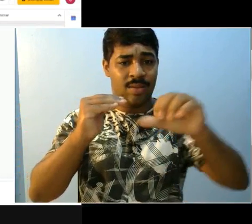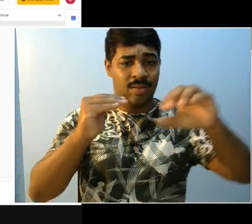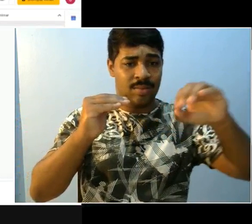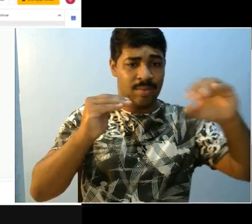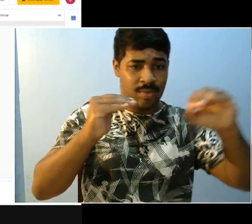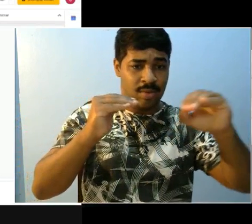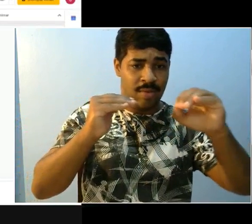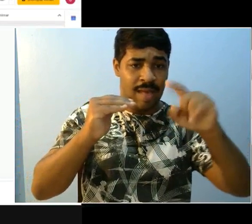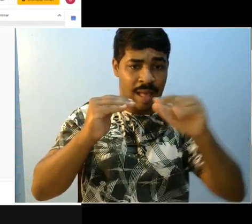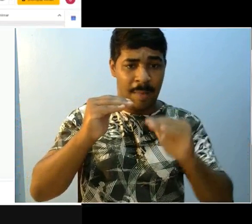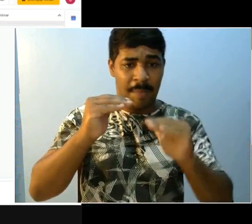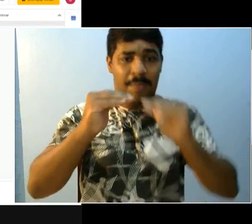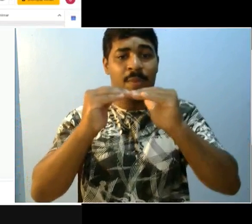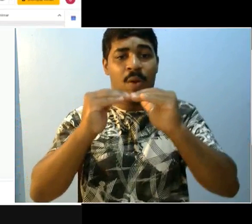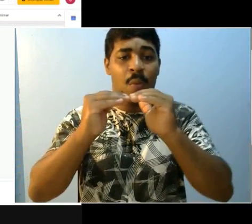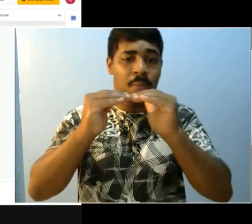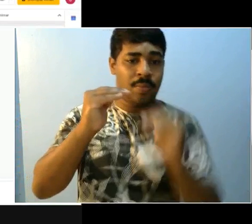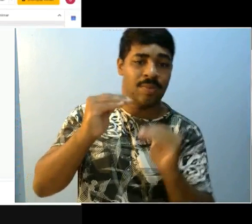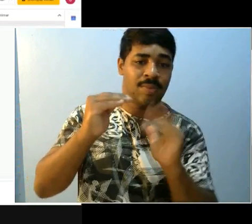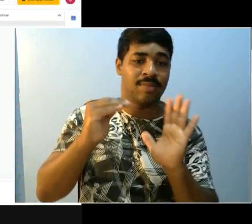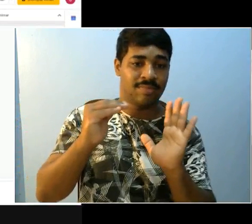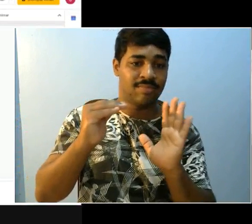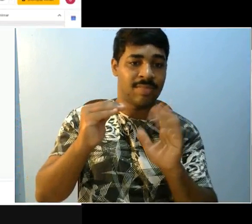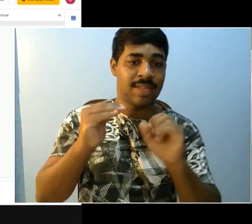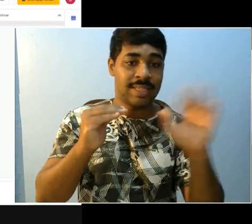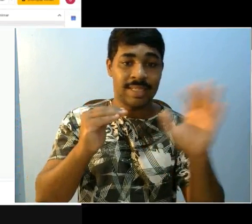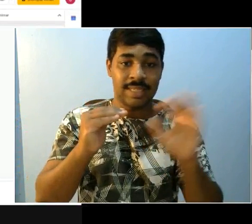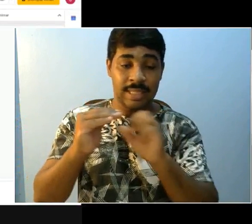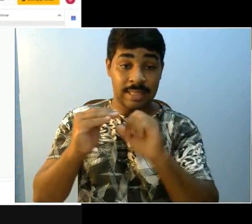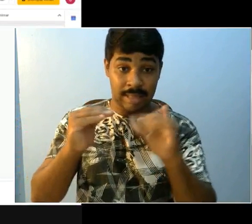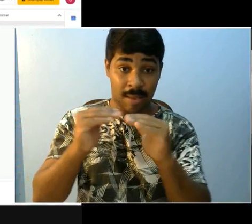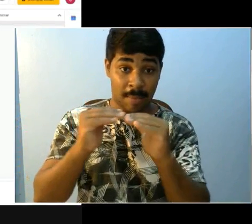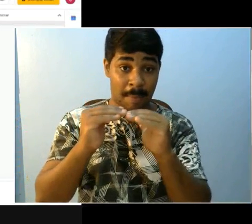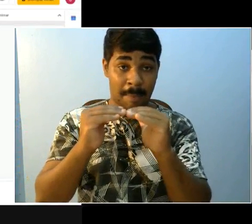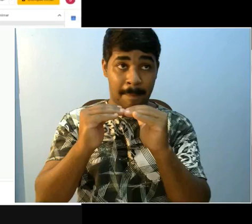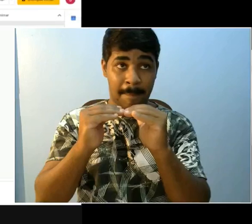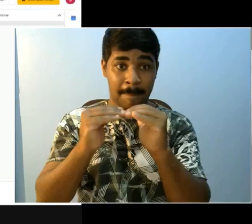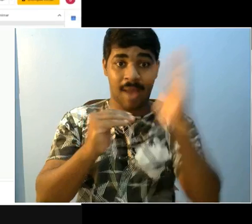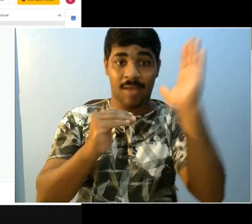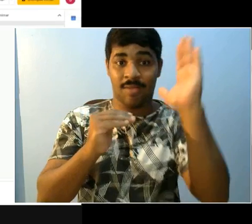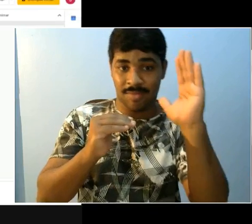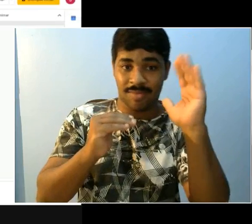Se for menor ou igual, é o mesmo valor do F.